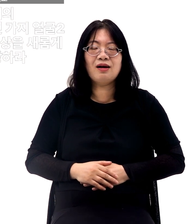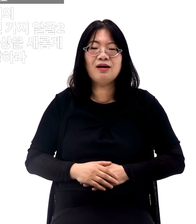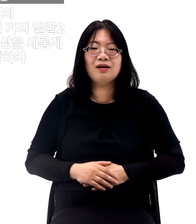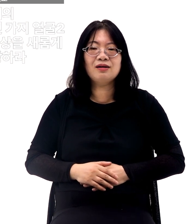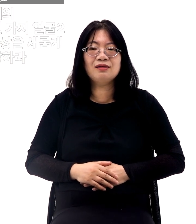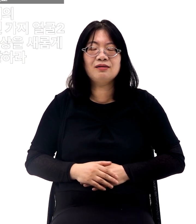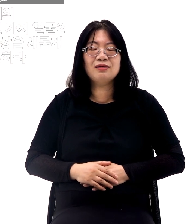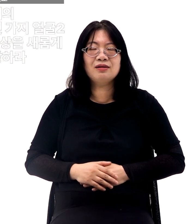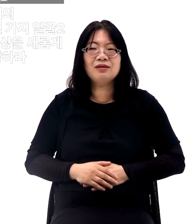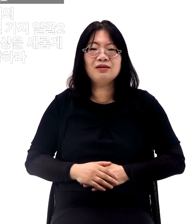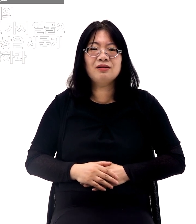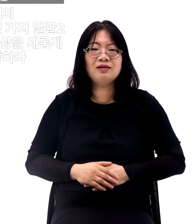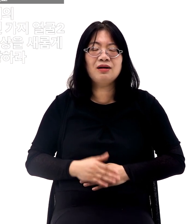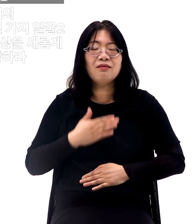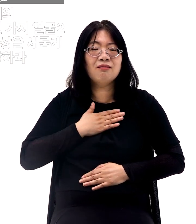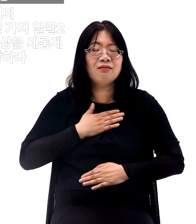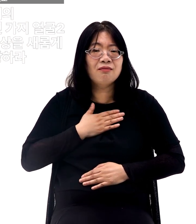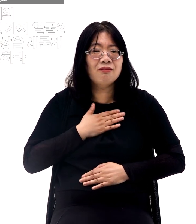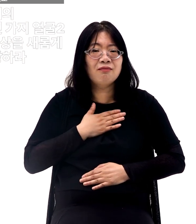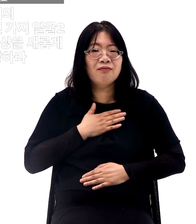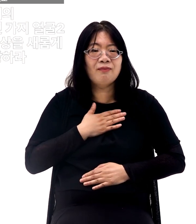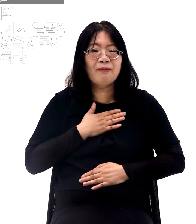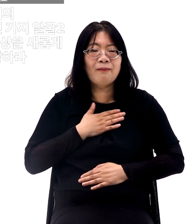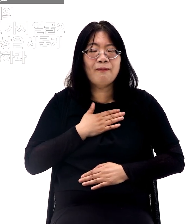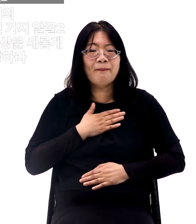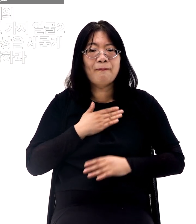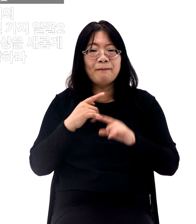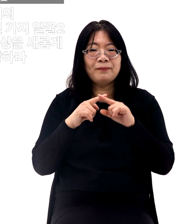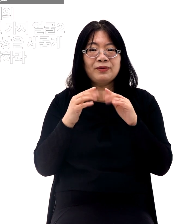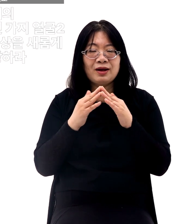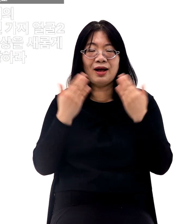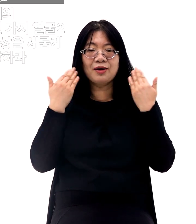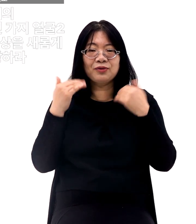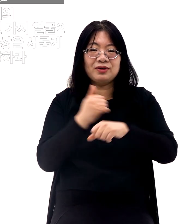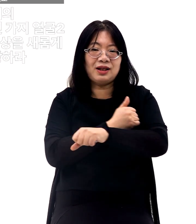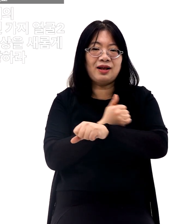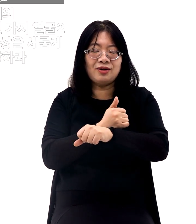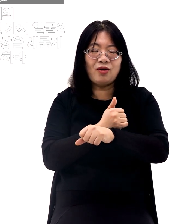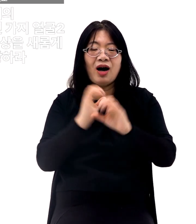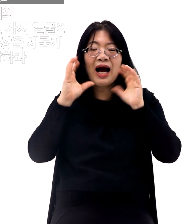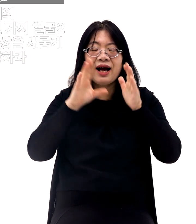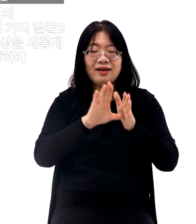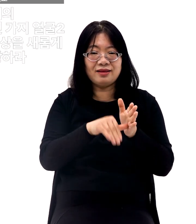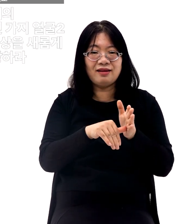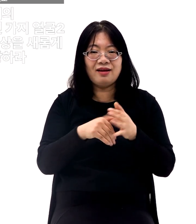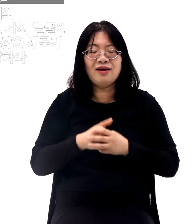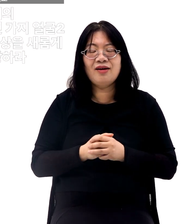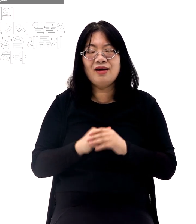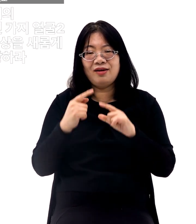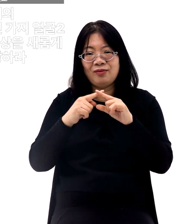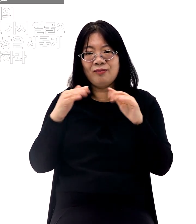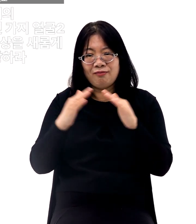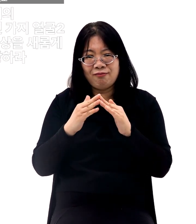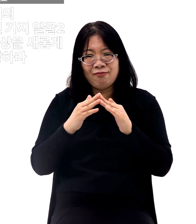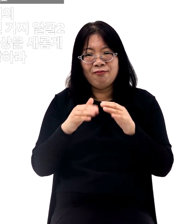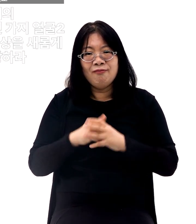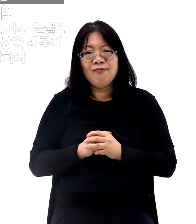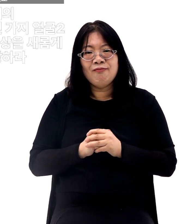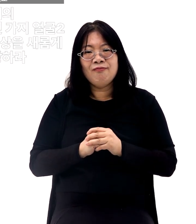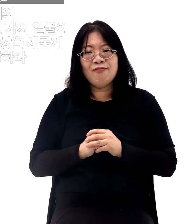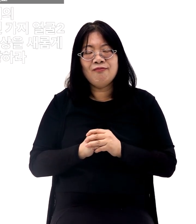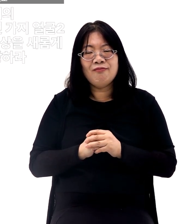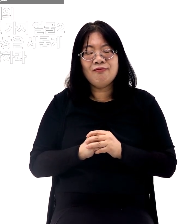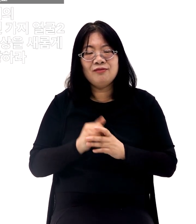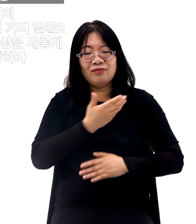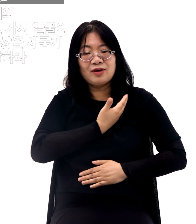뭐 멀리 갈 것도 없이 저희 교회 학교 다니면서 자랄 때 교회에 무슨